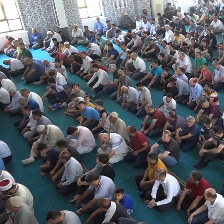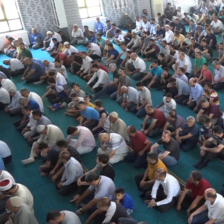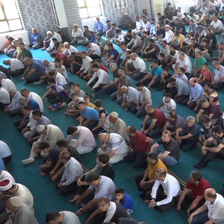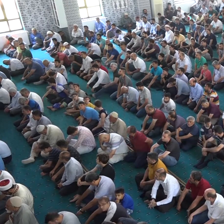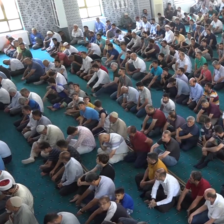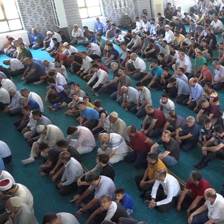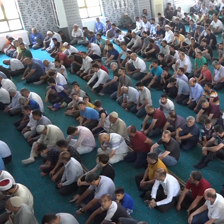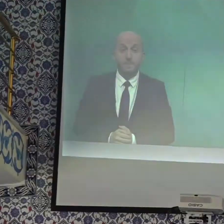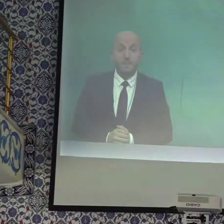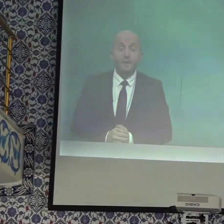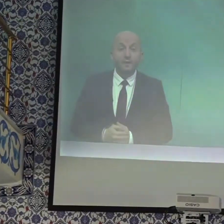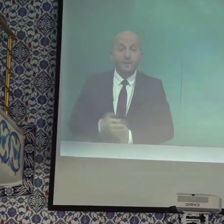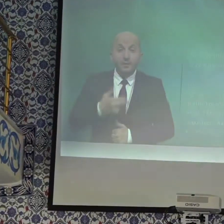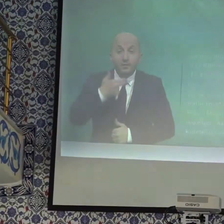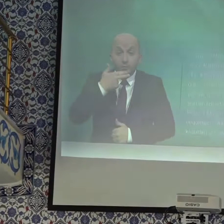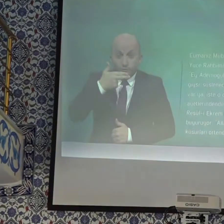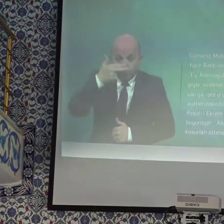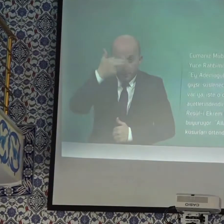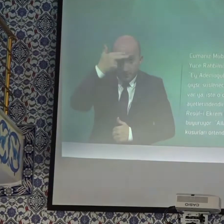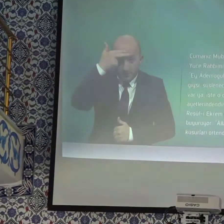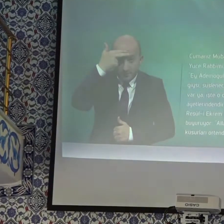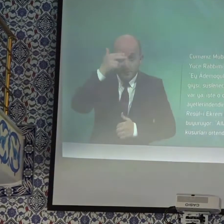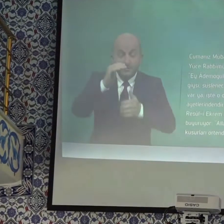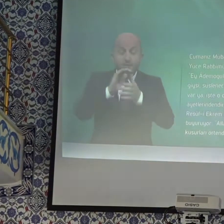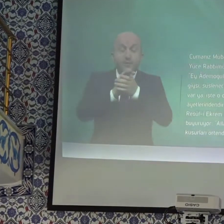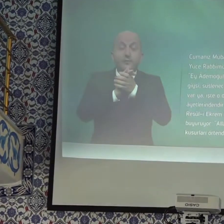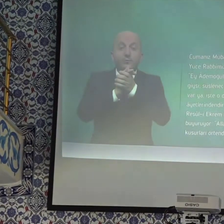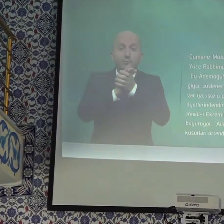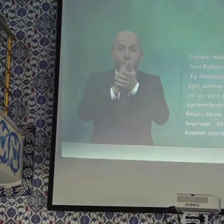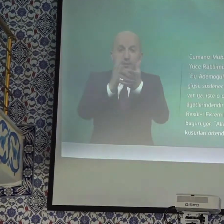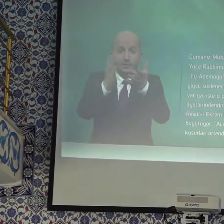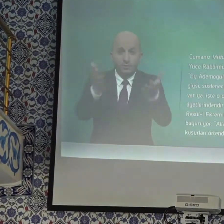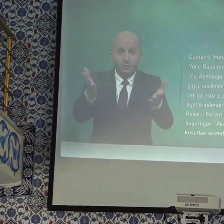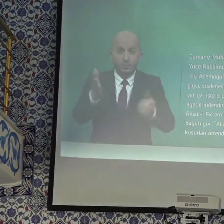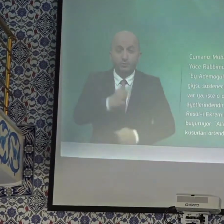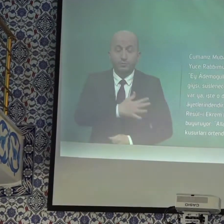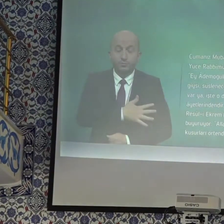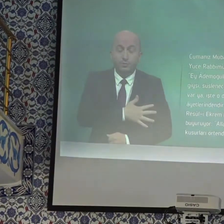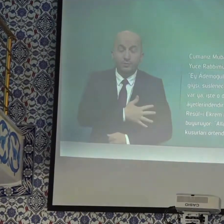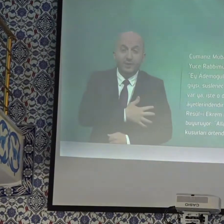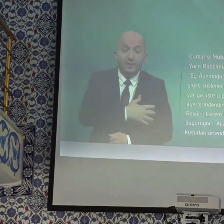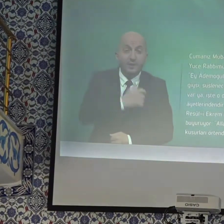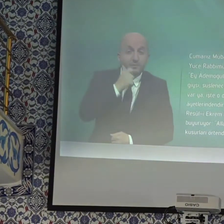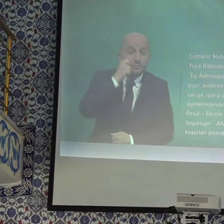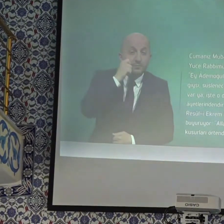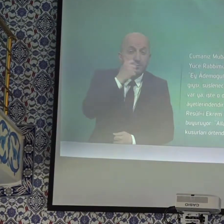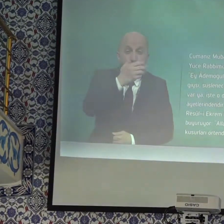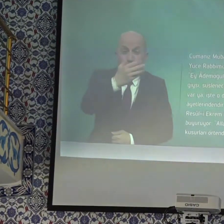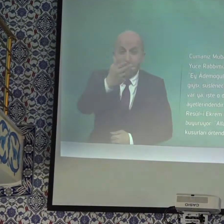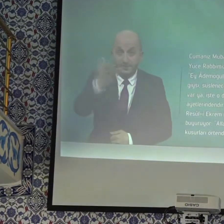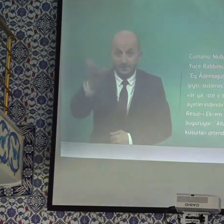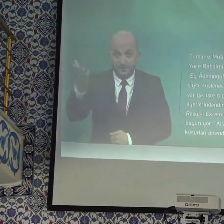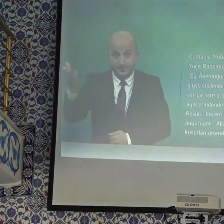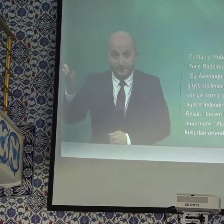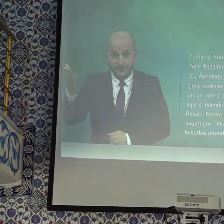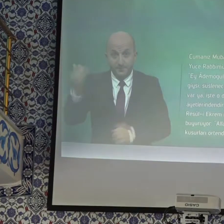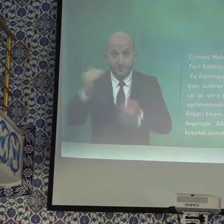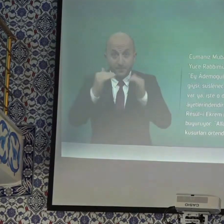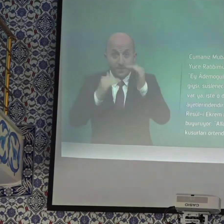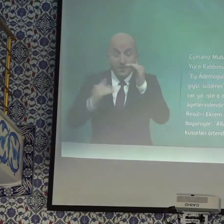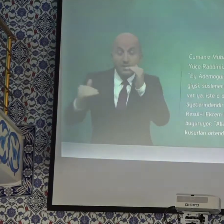elbise yarattık. Takva elbisesi var ya, işte o daha hayırlıdır.